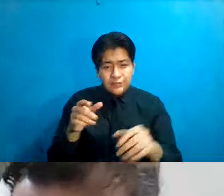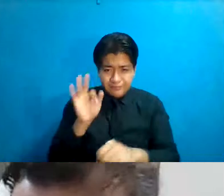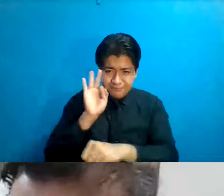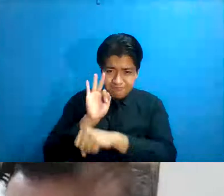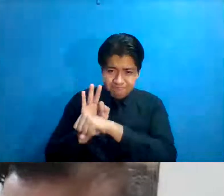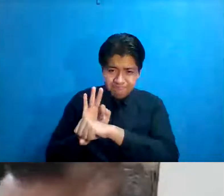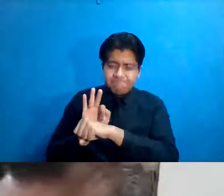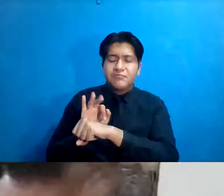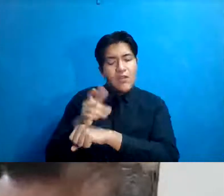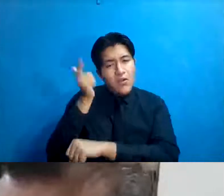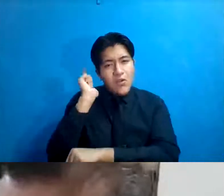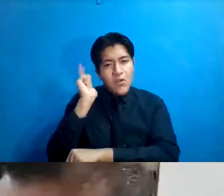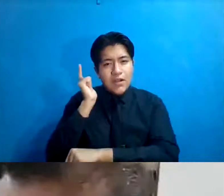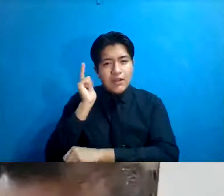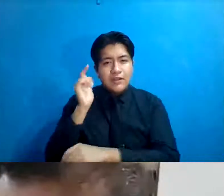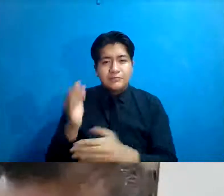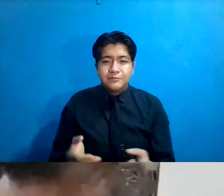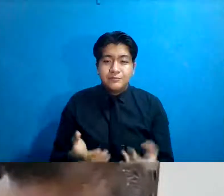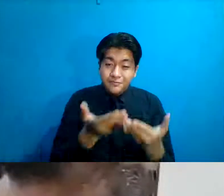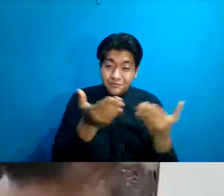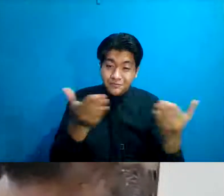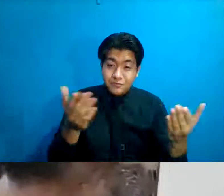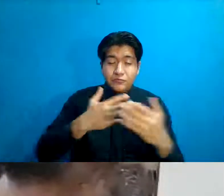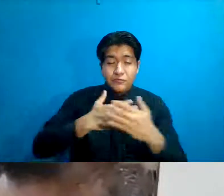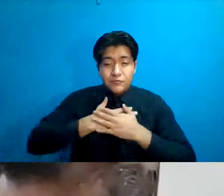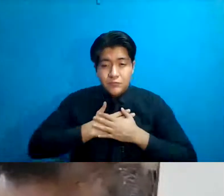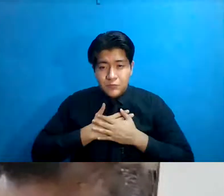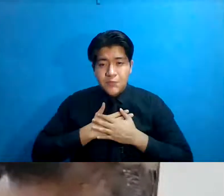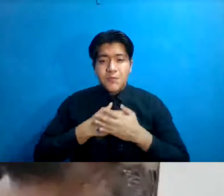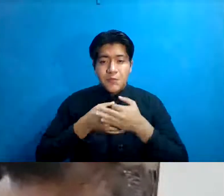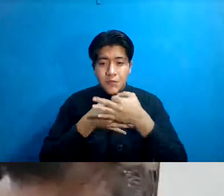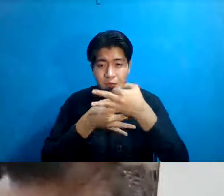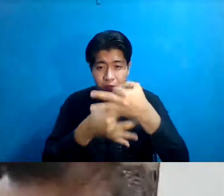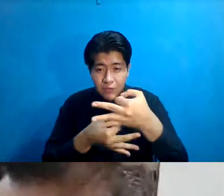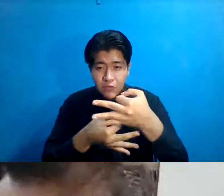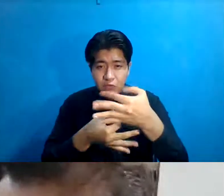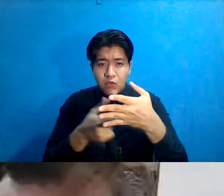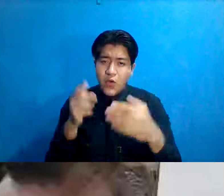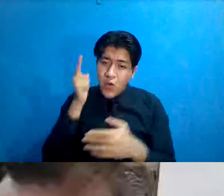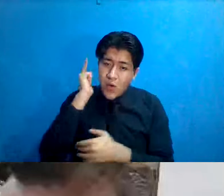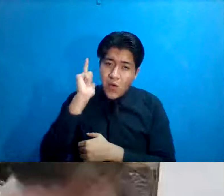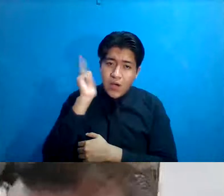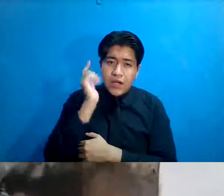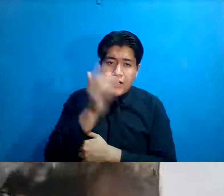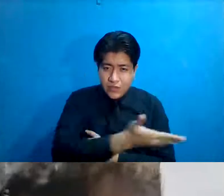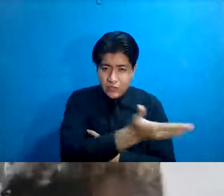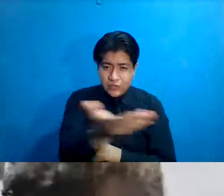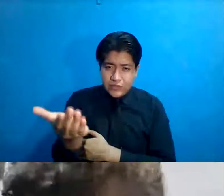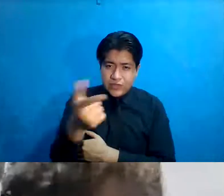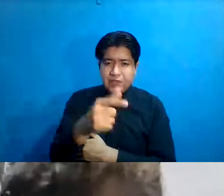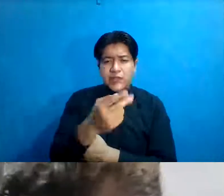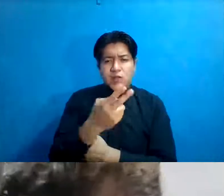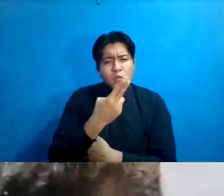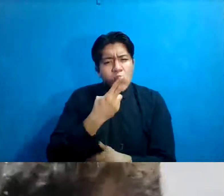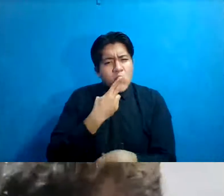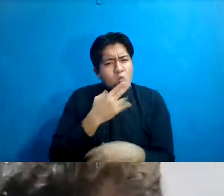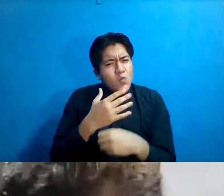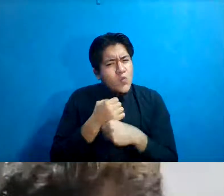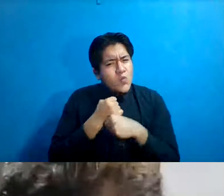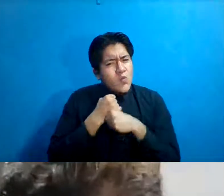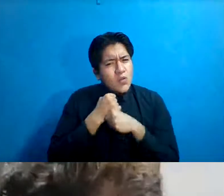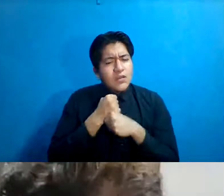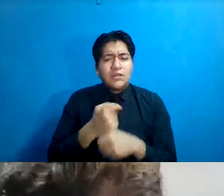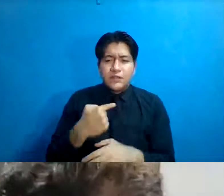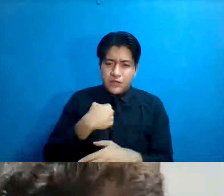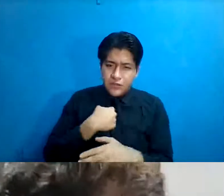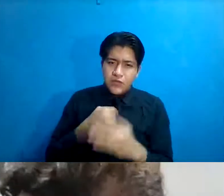Ojalá que estas palabras, esta hora, haya sido de mucho provecho para ustedes. A mí me ha encantado